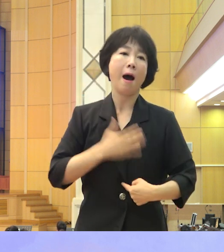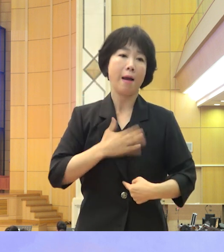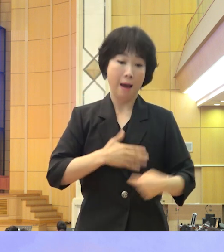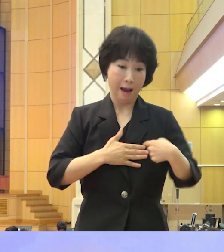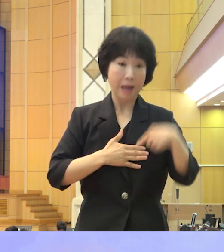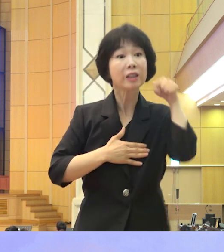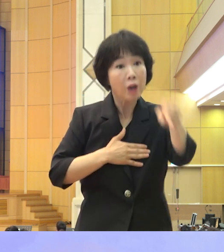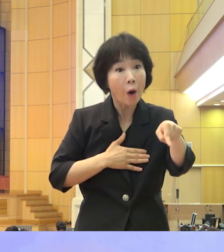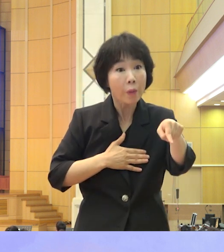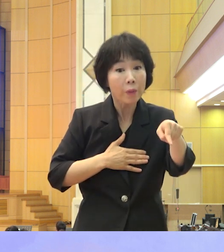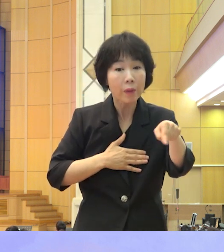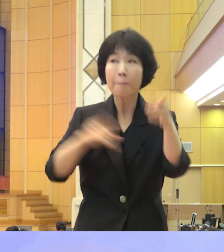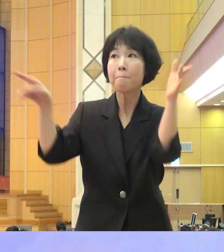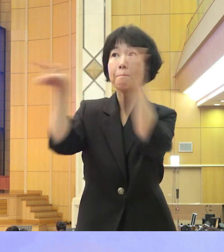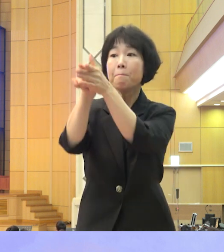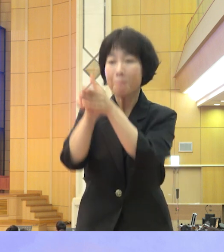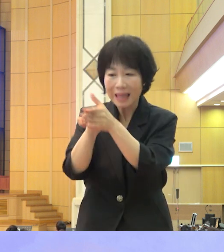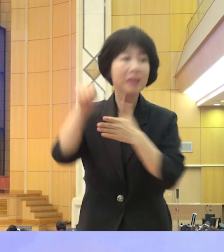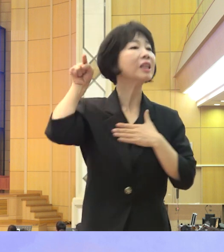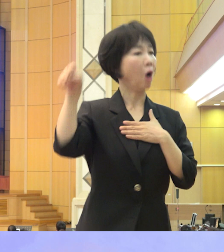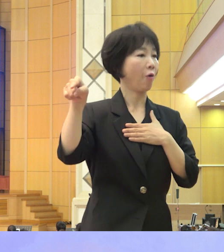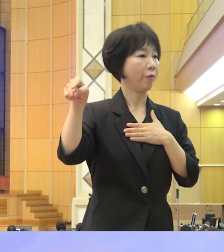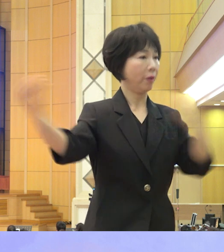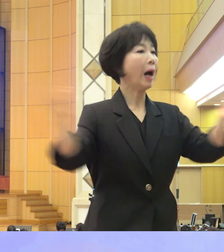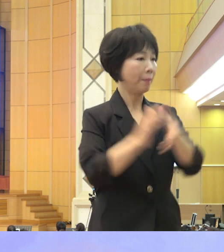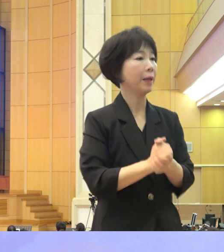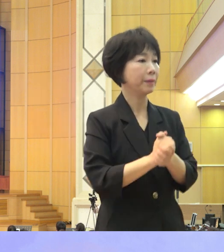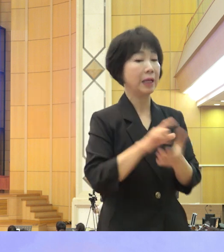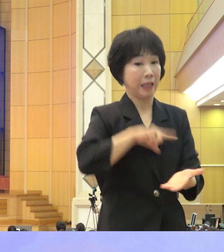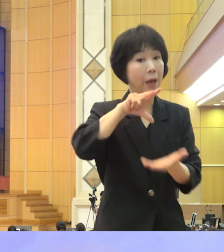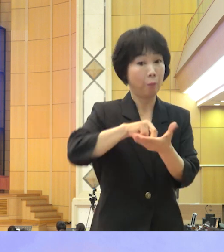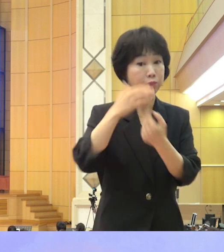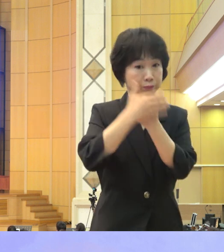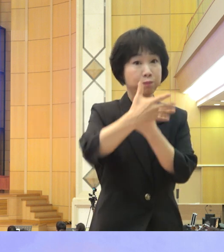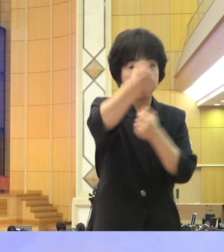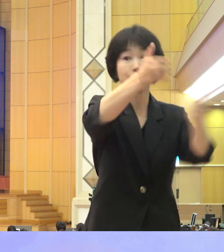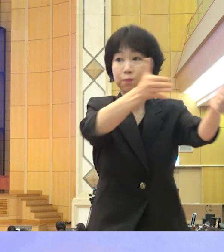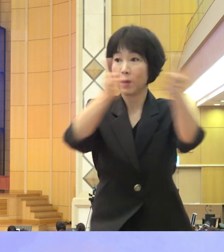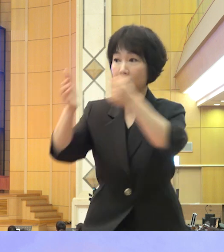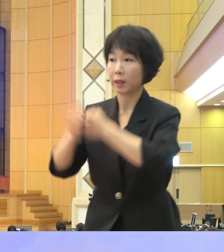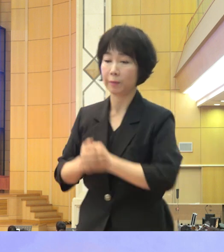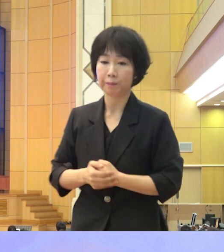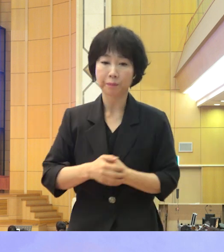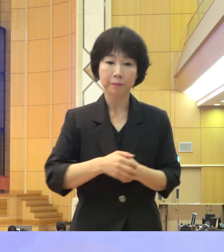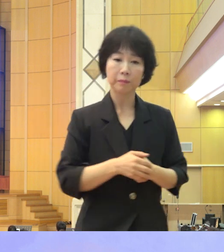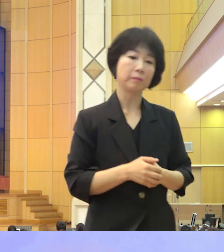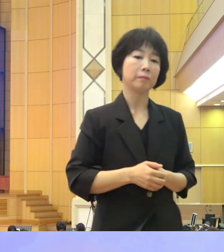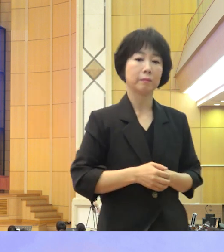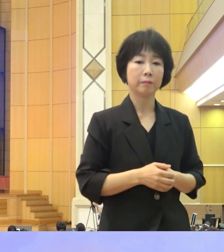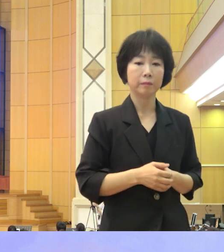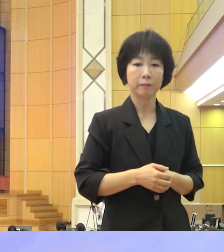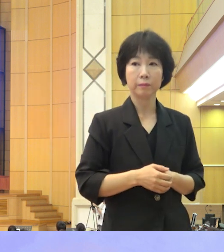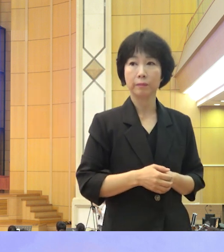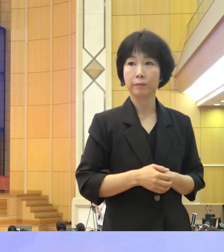것, 믿는 것. 네, 그런 제목으로 함께 은혜를 나누겠습니다.